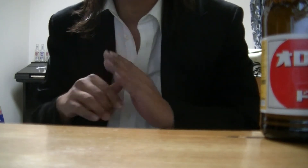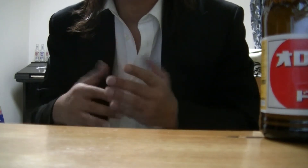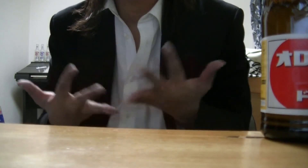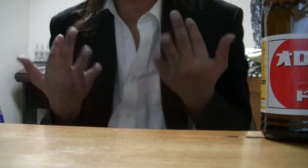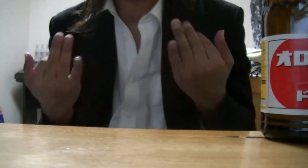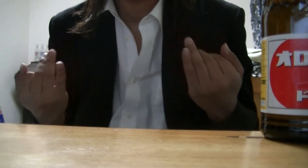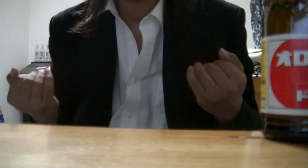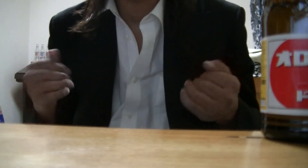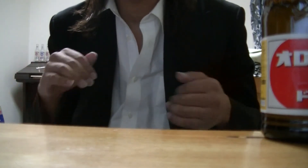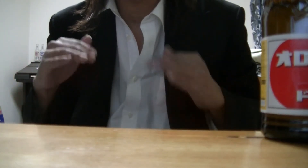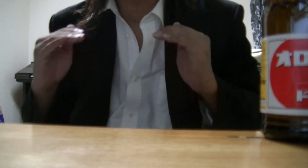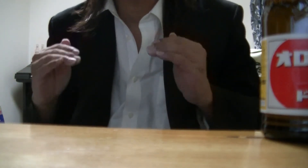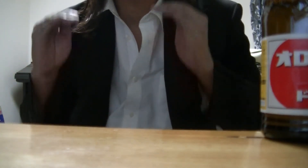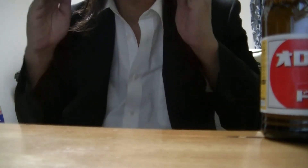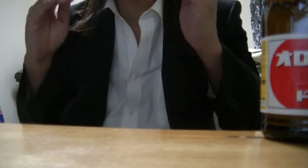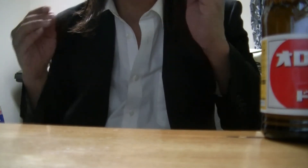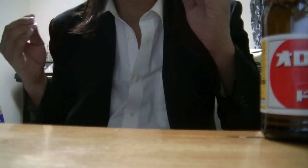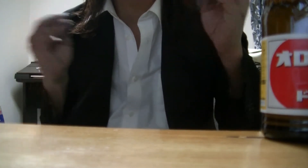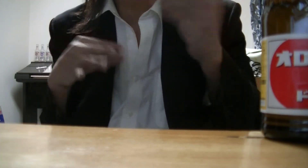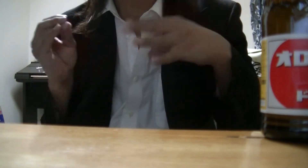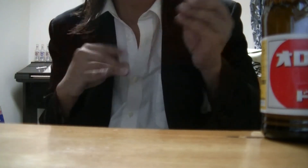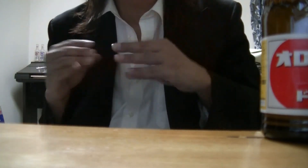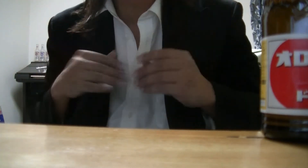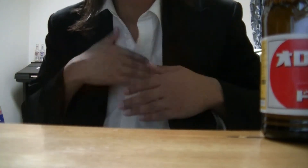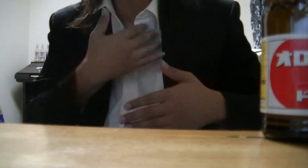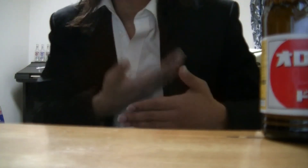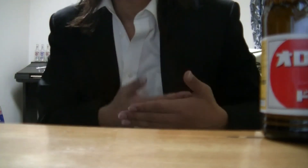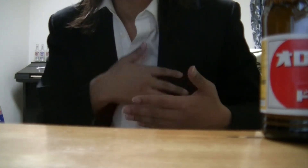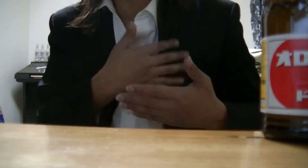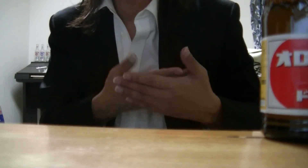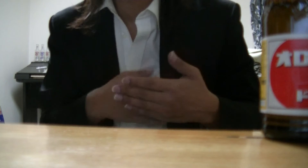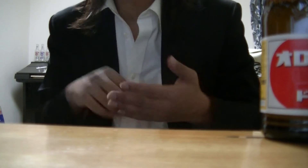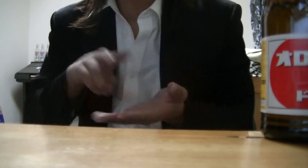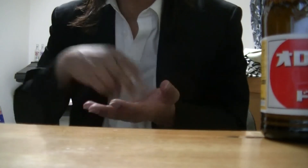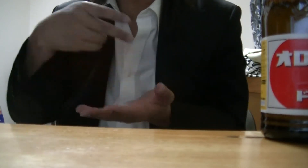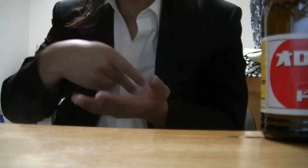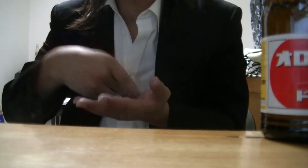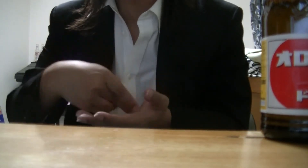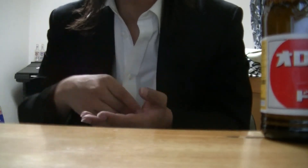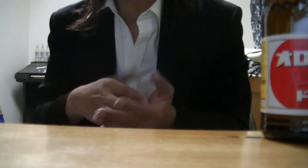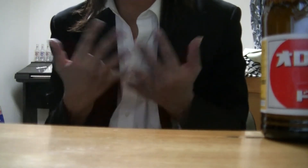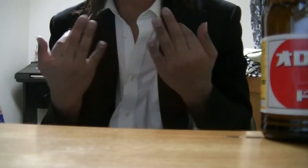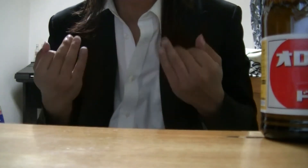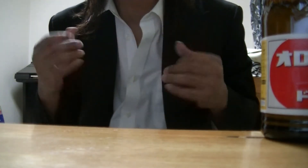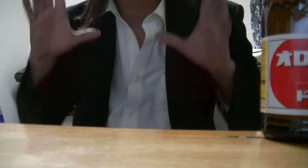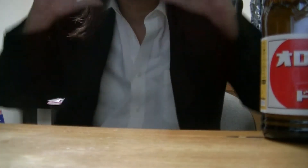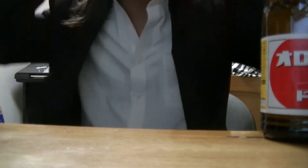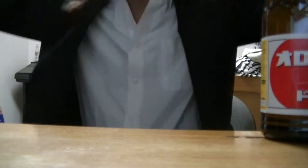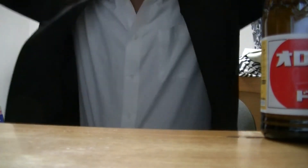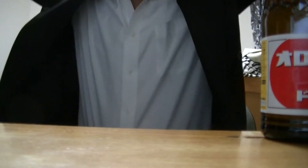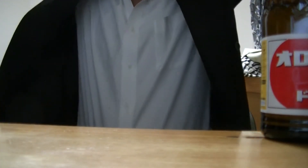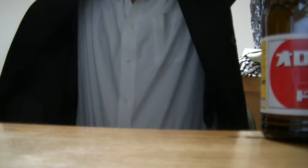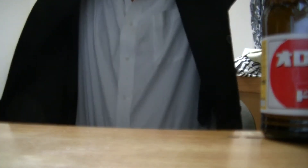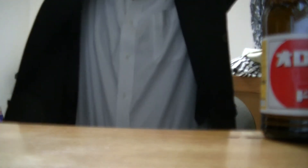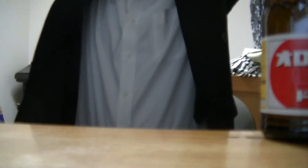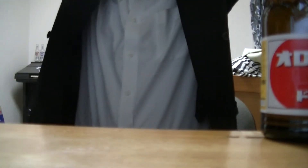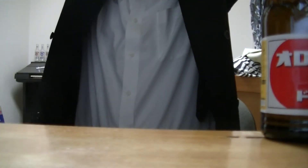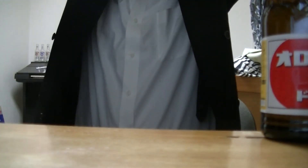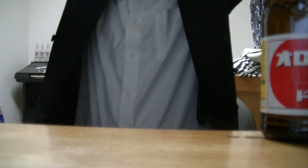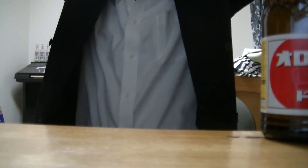先輩に出会ってだんだん人間性が豊かになっていくっていう物語ね。あれはものすごくリアリティがある自分の体験談なのですごくいいです。正直言うと僕